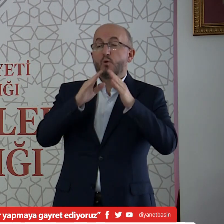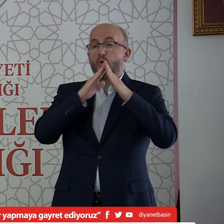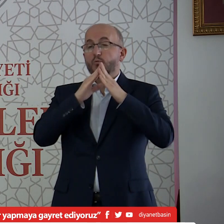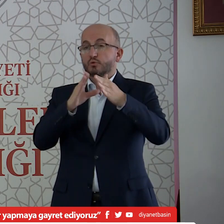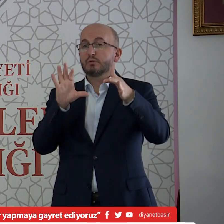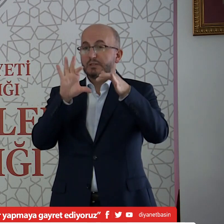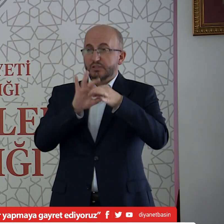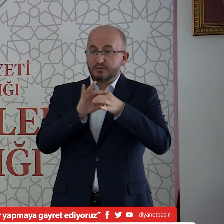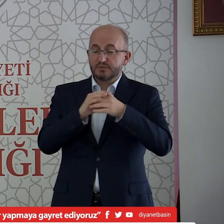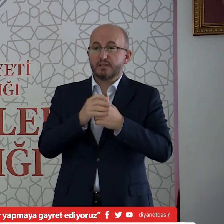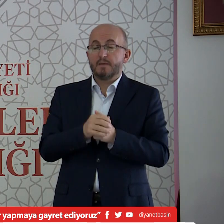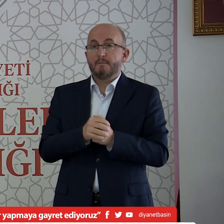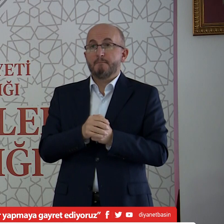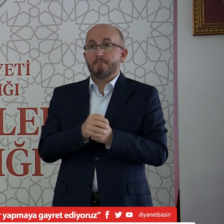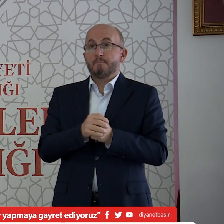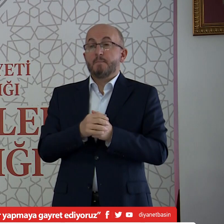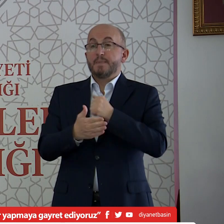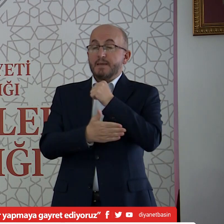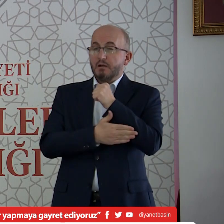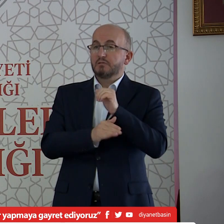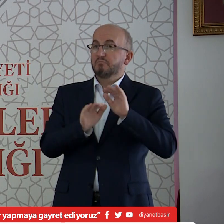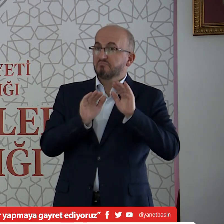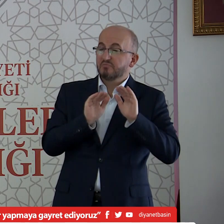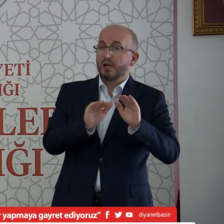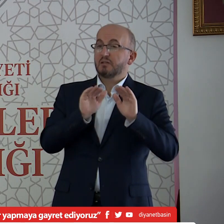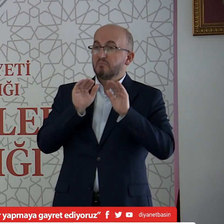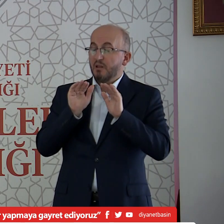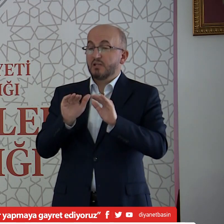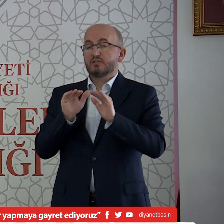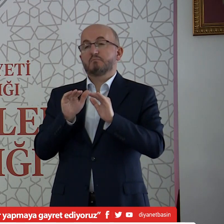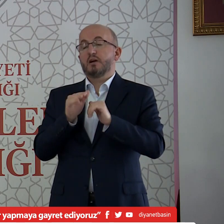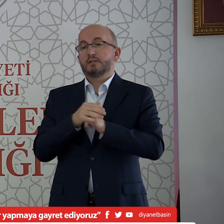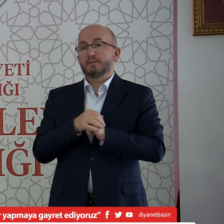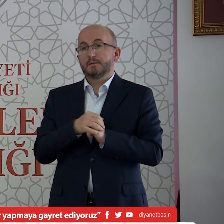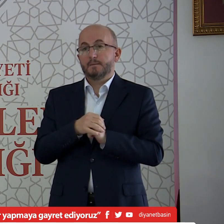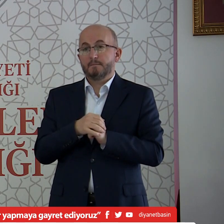komşuluk ilişkilerimizde yardımlaşmayı,